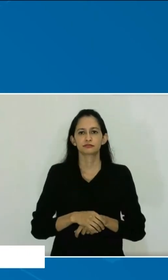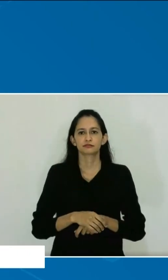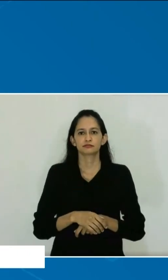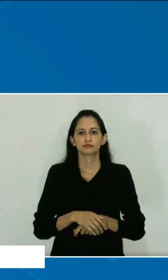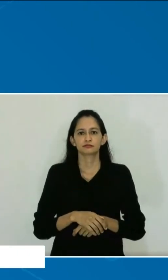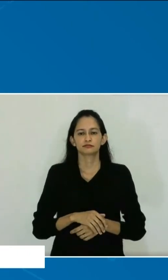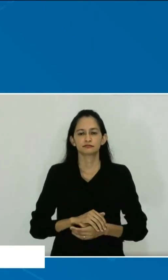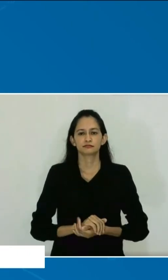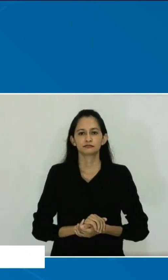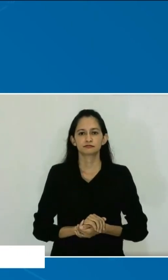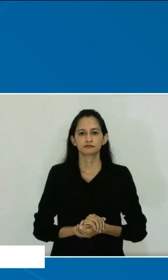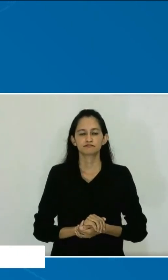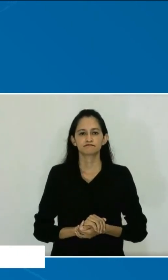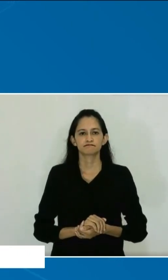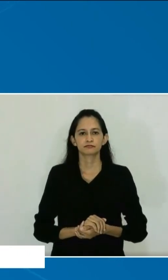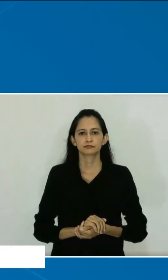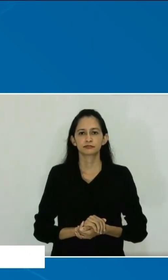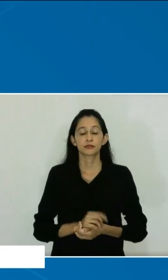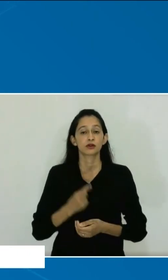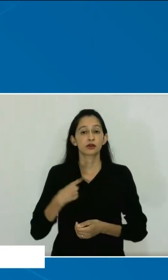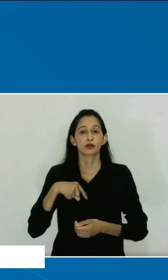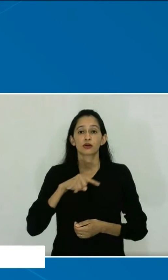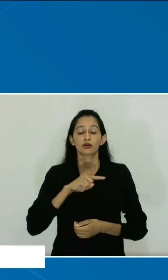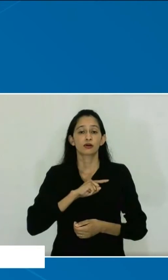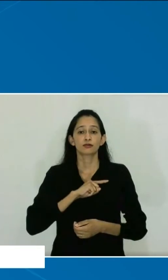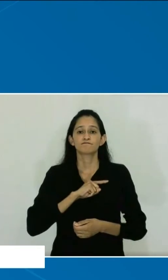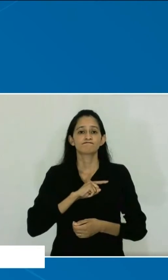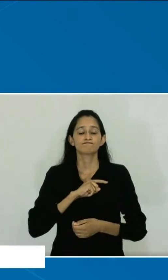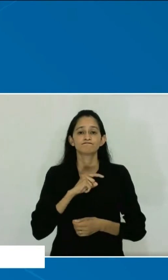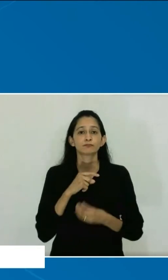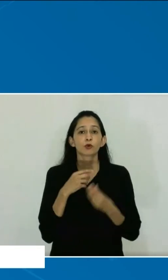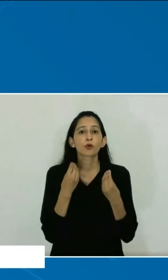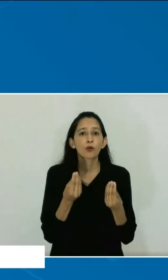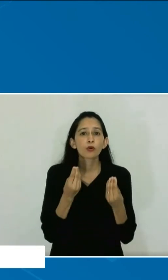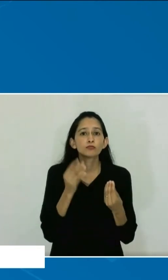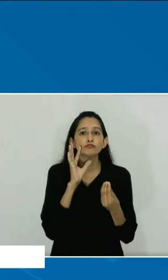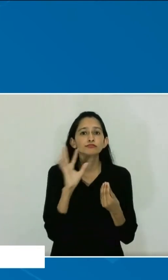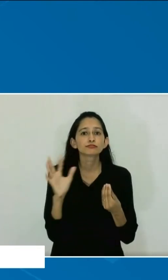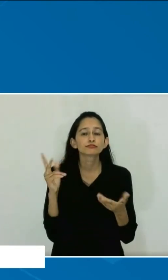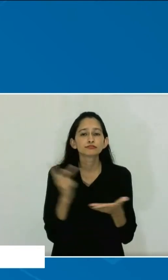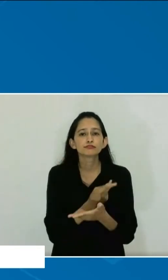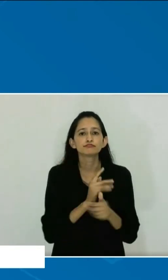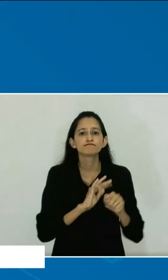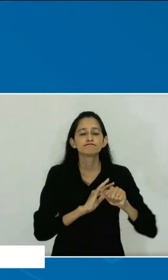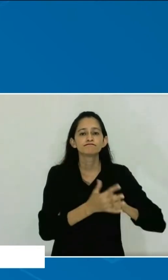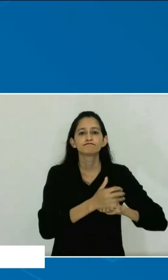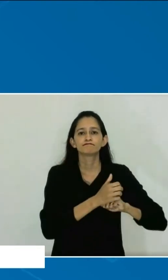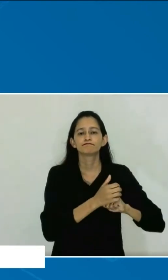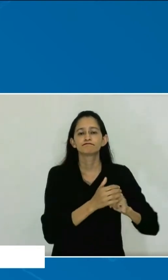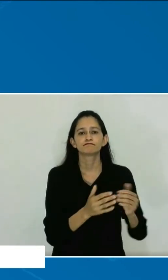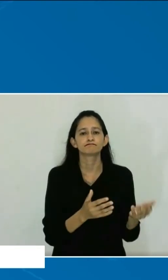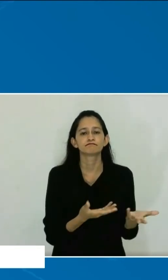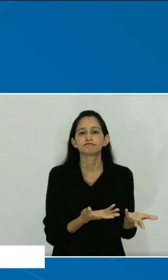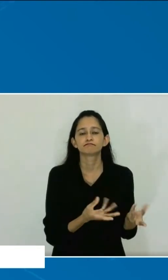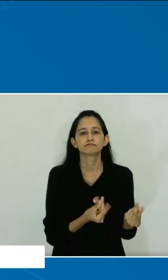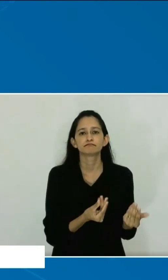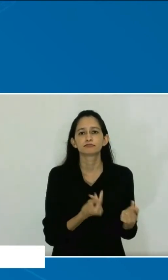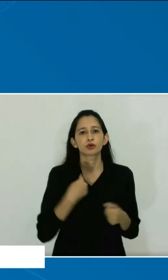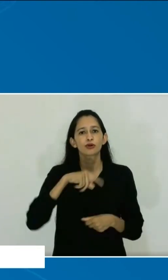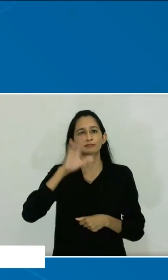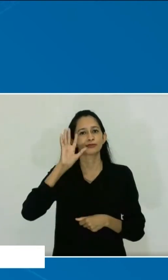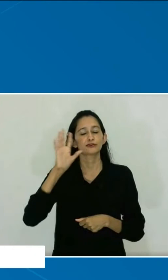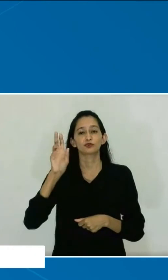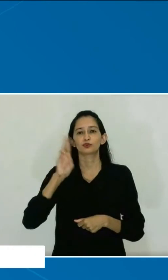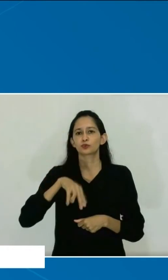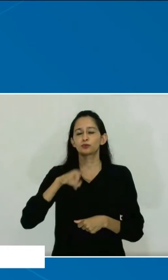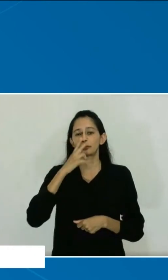né? Dificilmente nós poderíamos imaginar que estaríamos enfrentando uma pandemia com essa magnitude. E